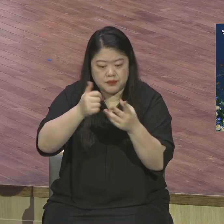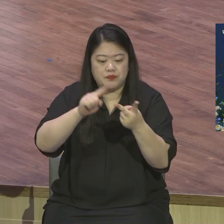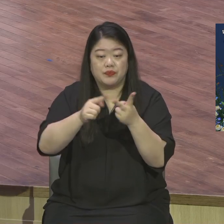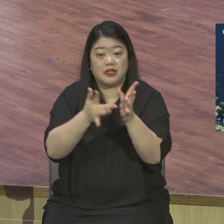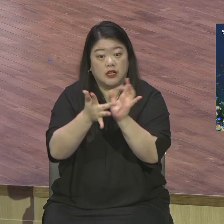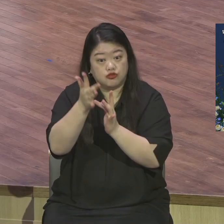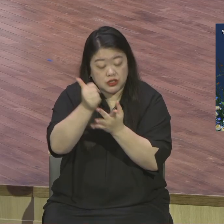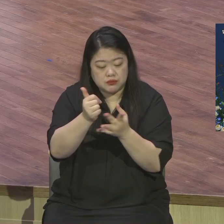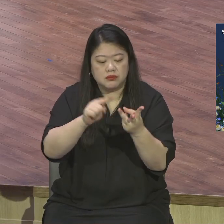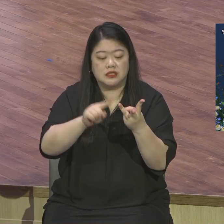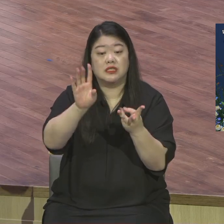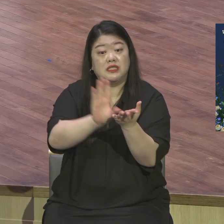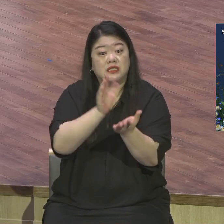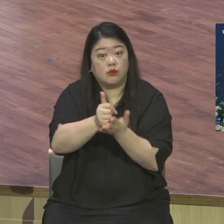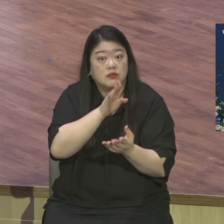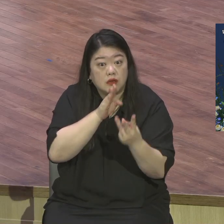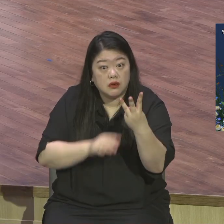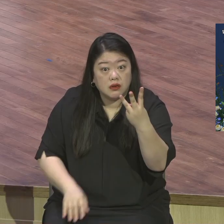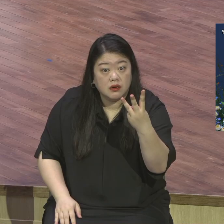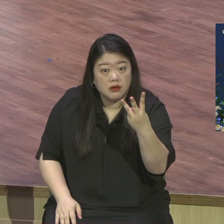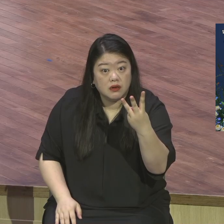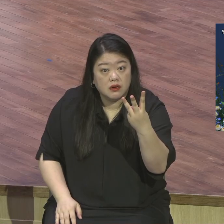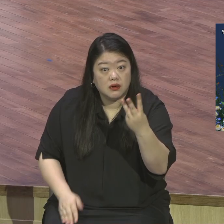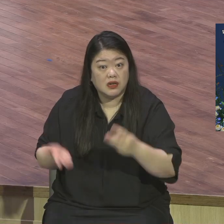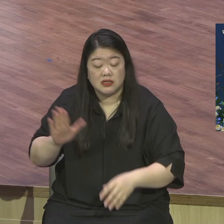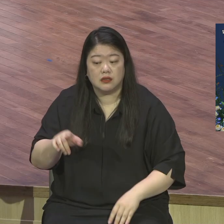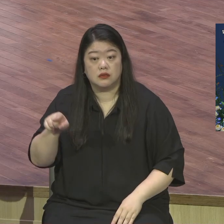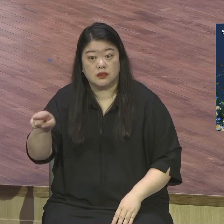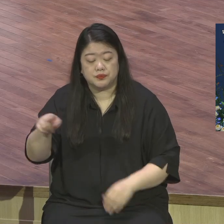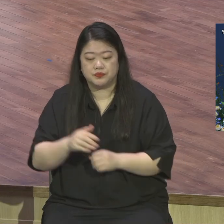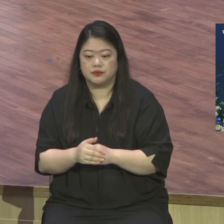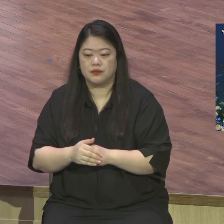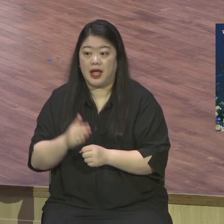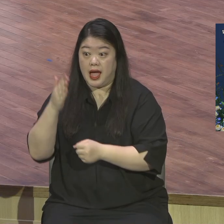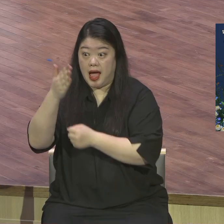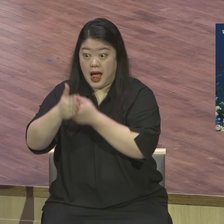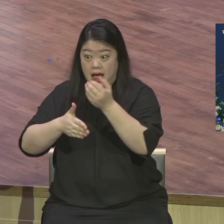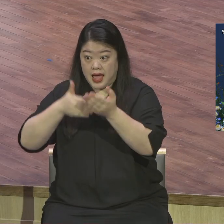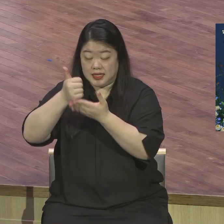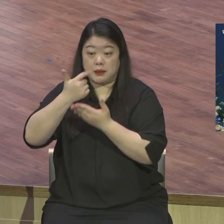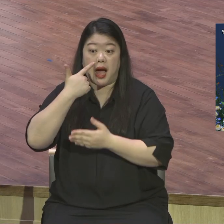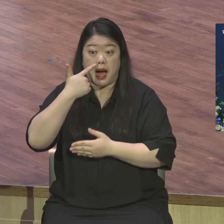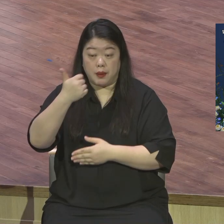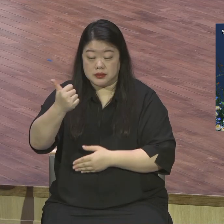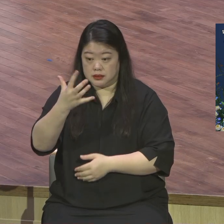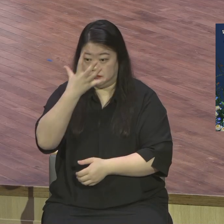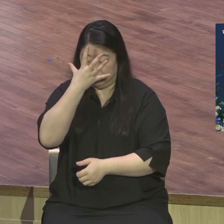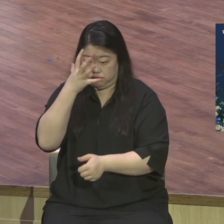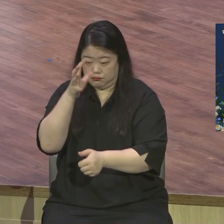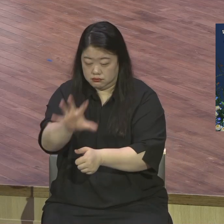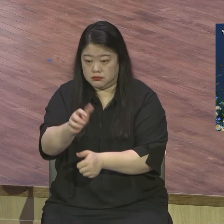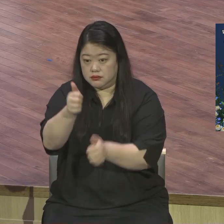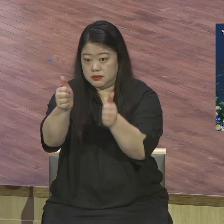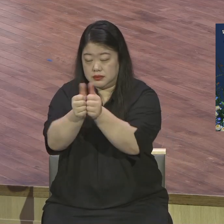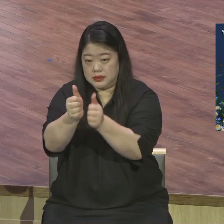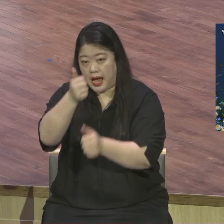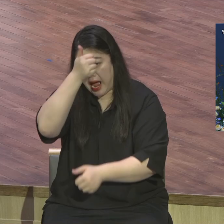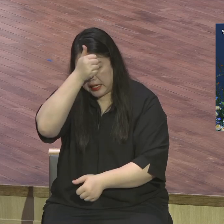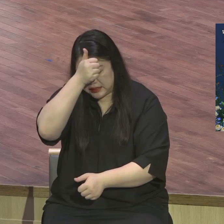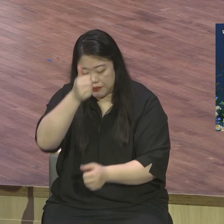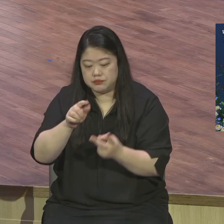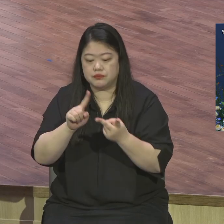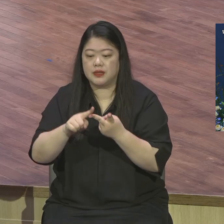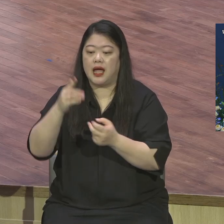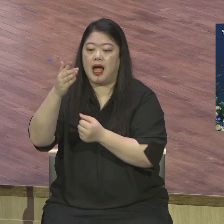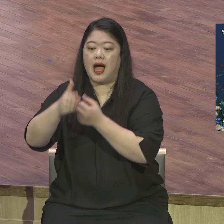성삼의 하나님인데 이게 아니고 아버지 어머니 하나님 아버지 어머니 하나님이 천지를 창조했다.